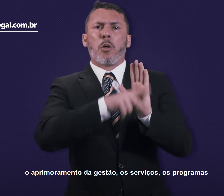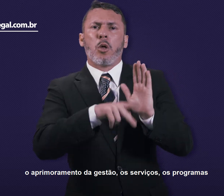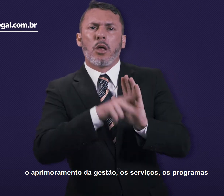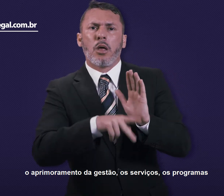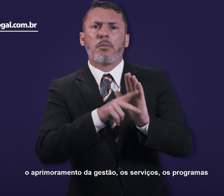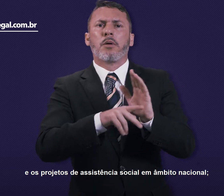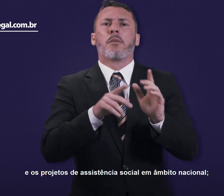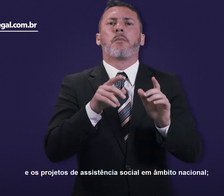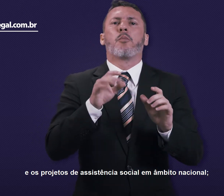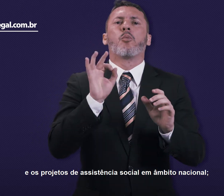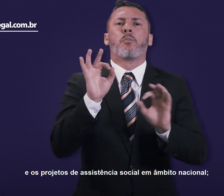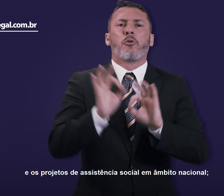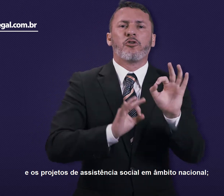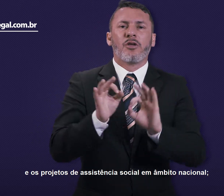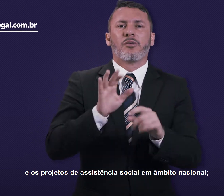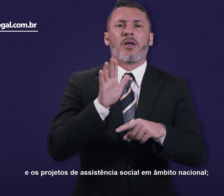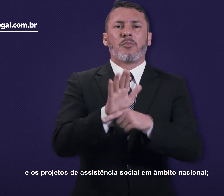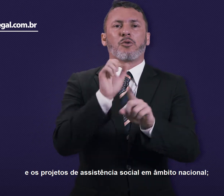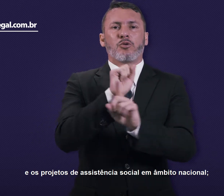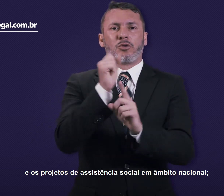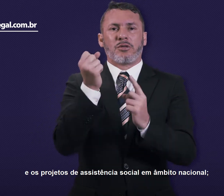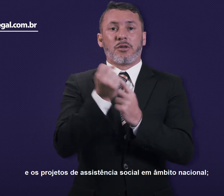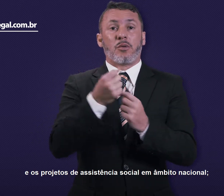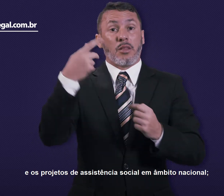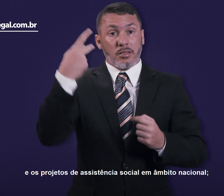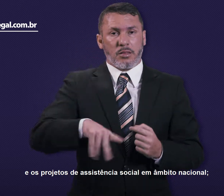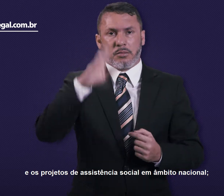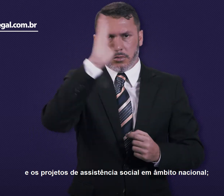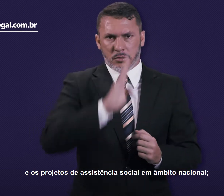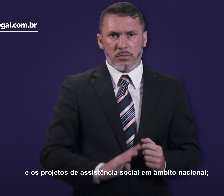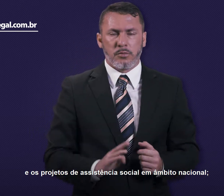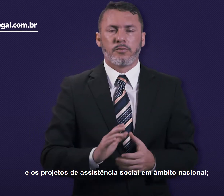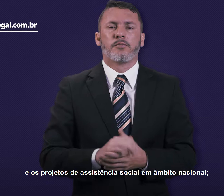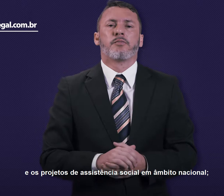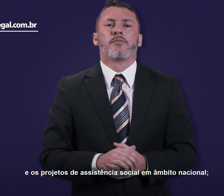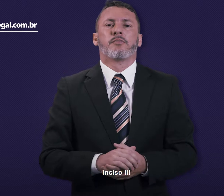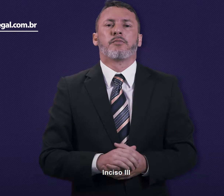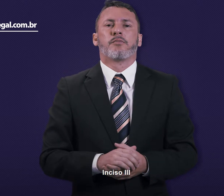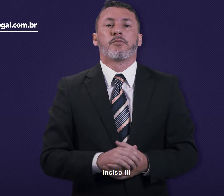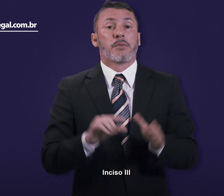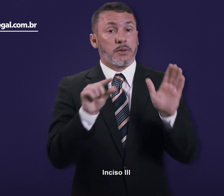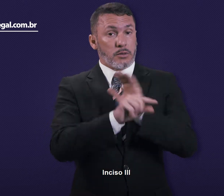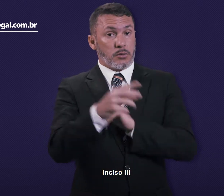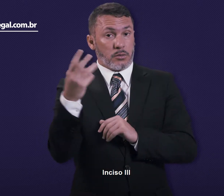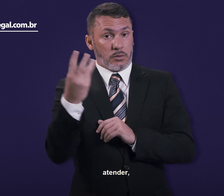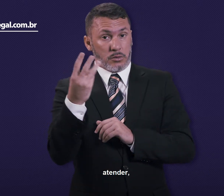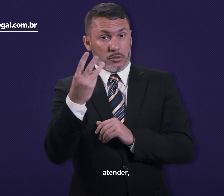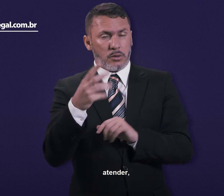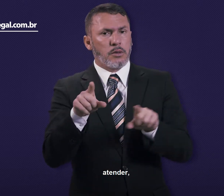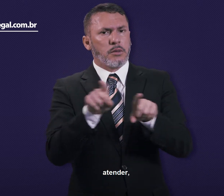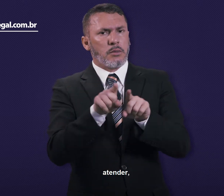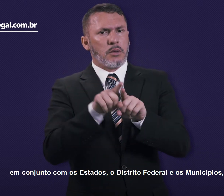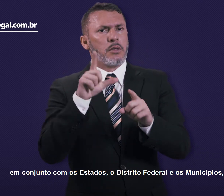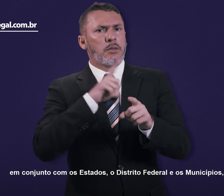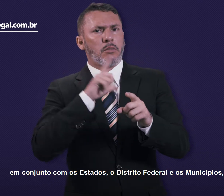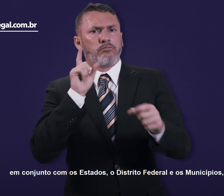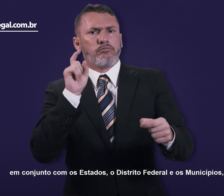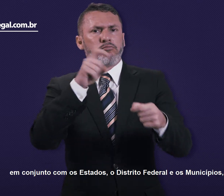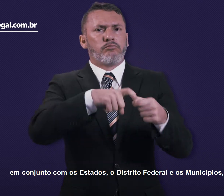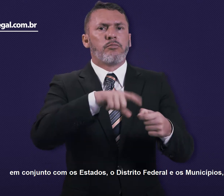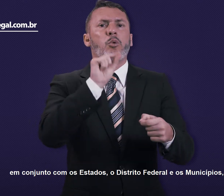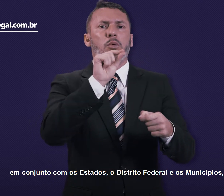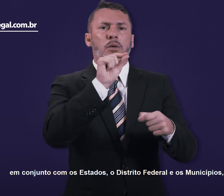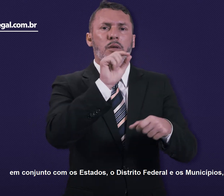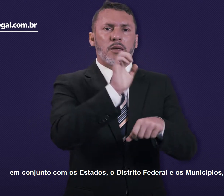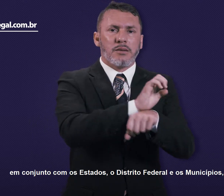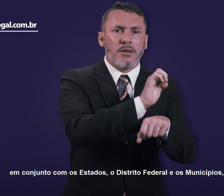os programas e os projetos de assistência social em âmbito nacional. Inciso 3. Atender, em